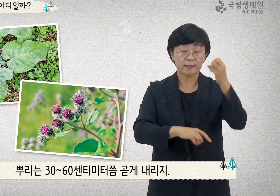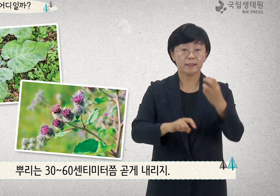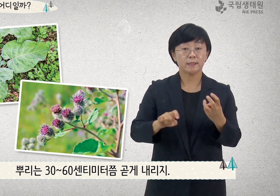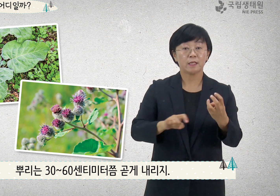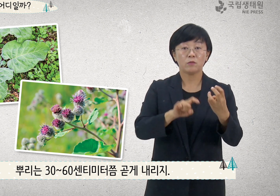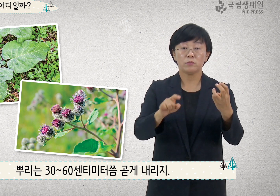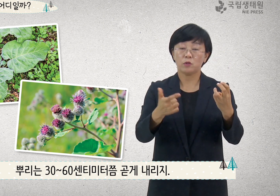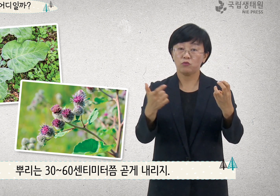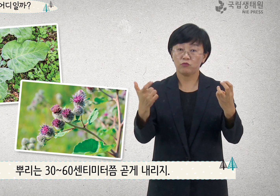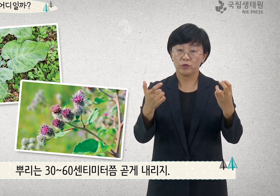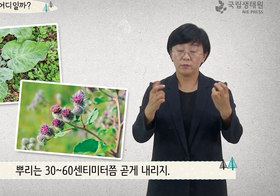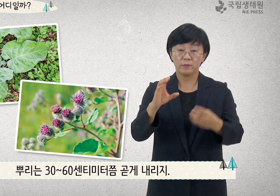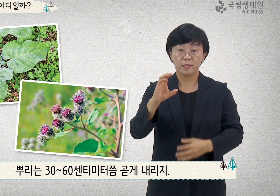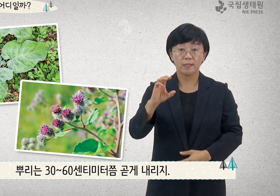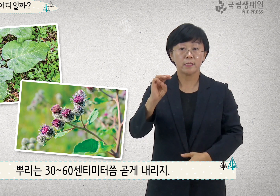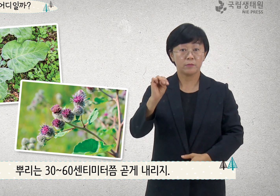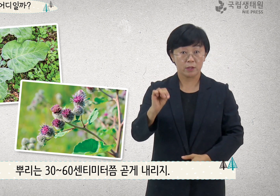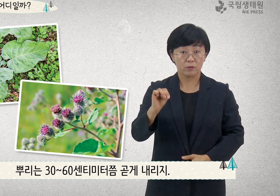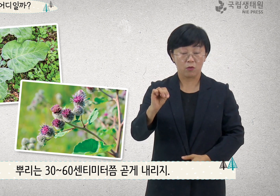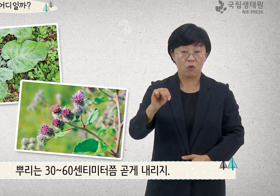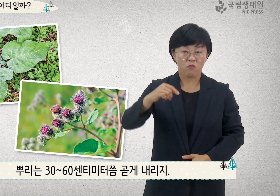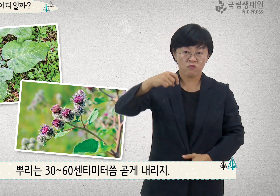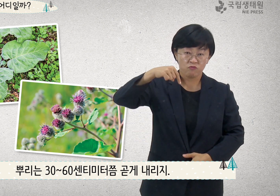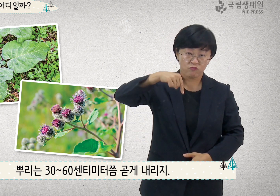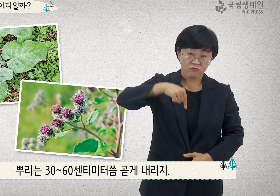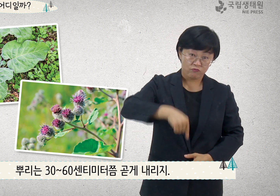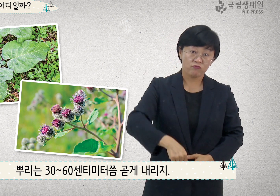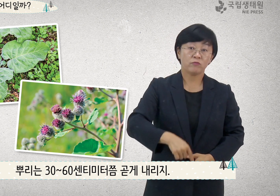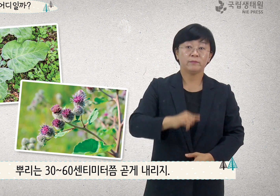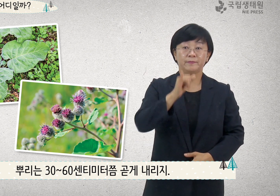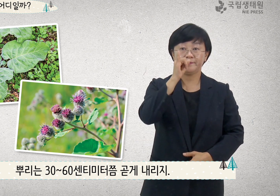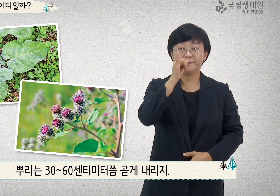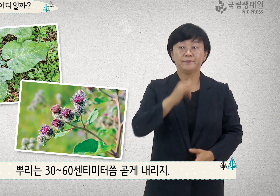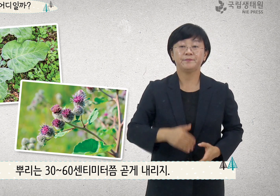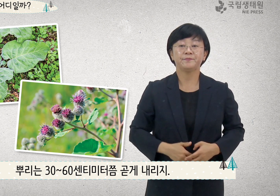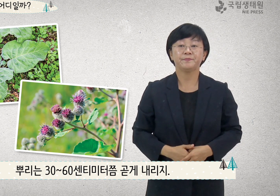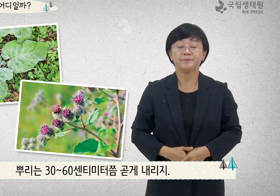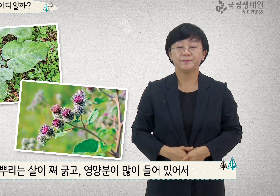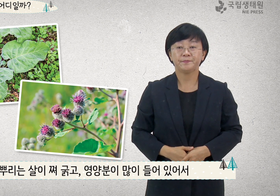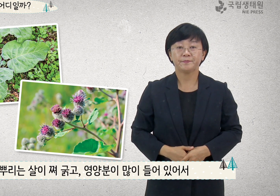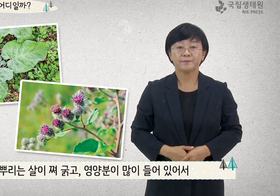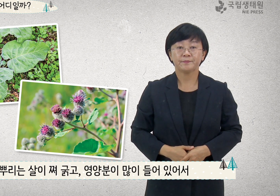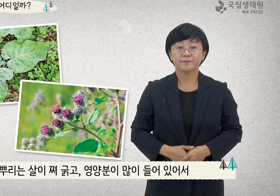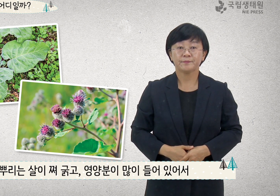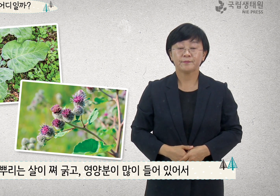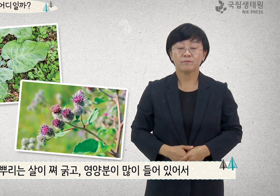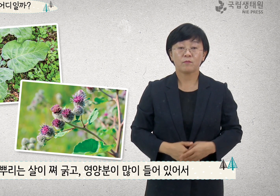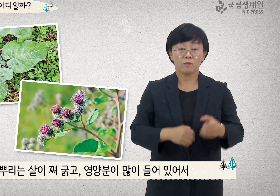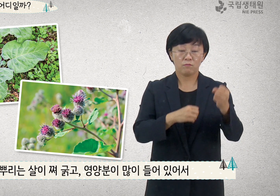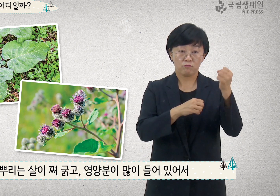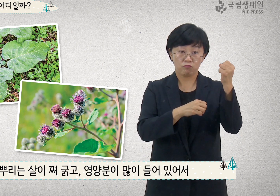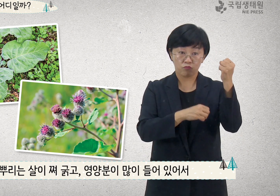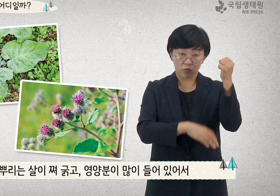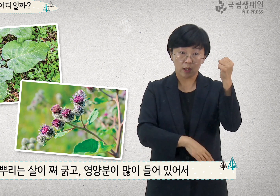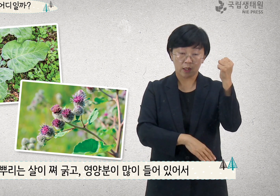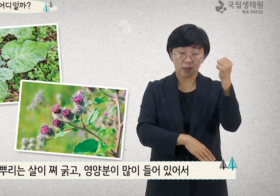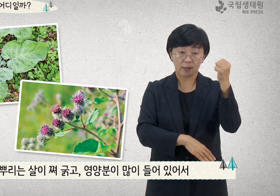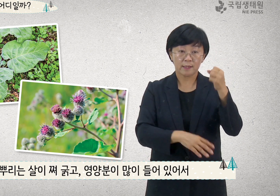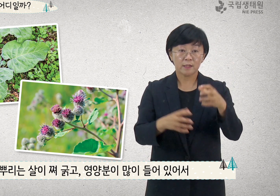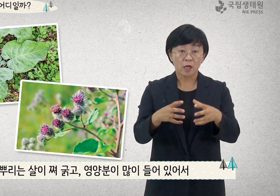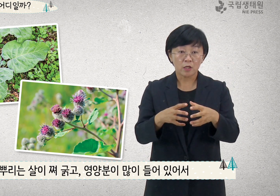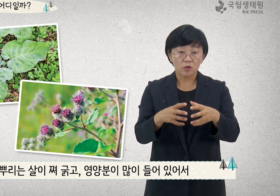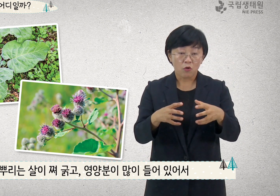뿌리는 30에서 60cm쯤 곱게 내리지. 뿌리는 살이 쪄